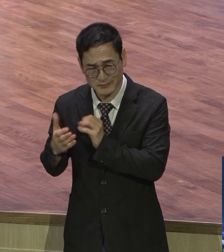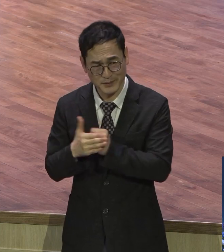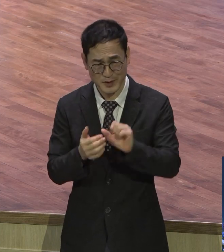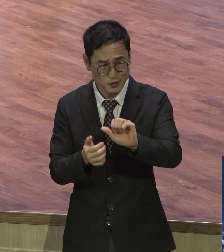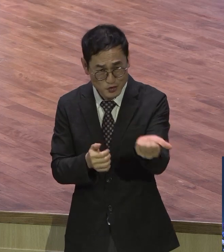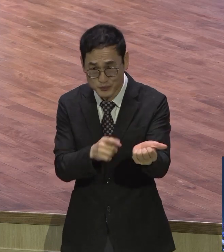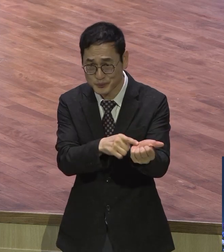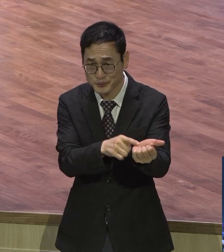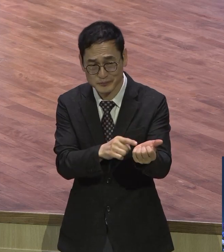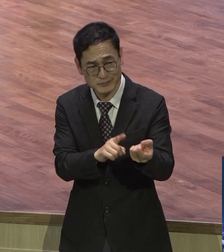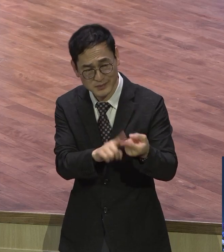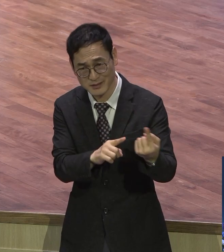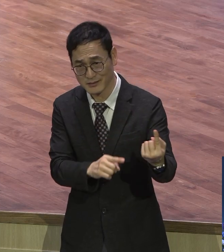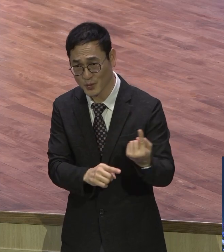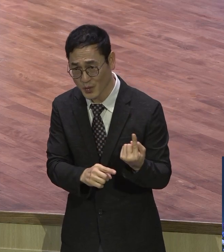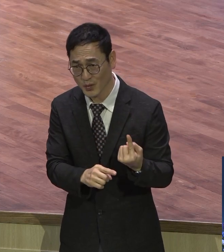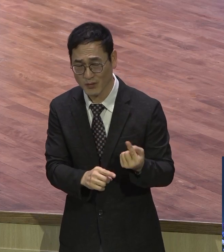벌벌 떨잖아요. 지금 앞에.